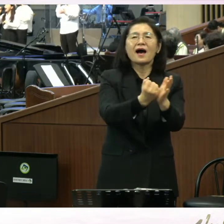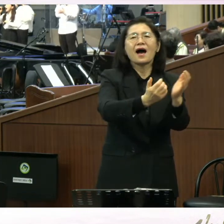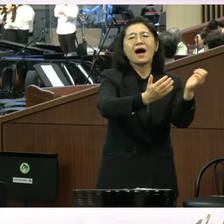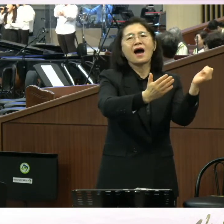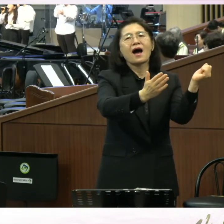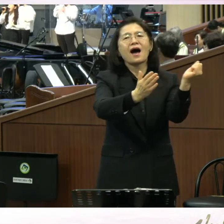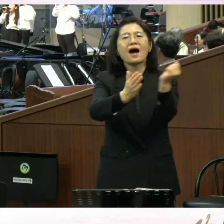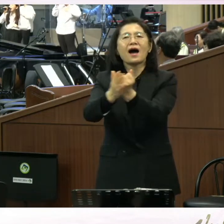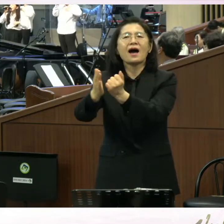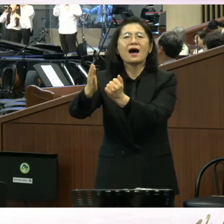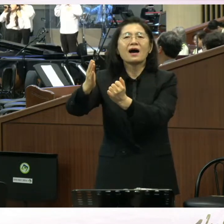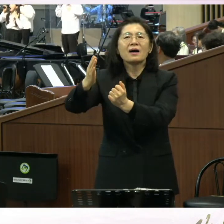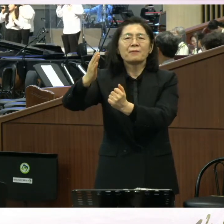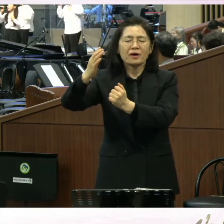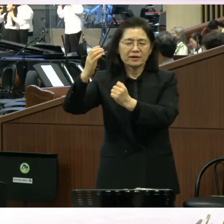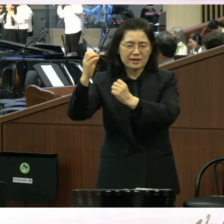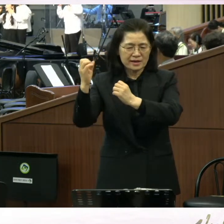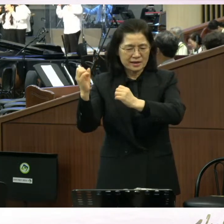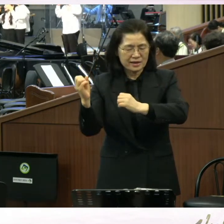고통당하사